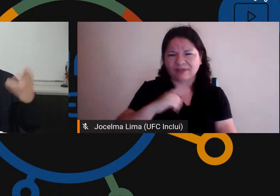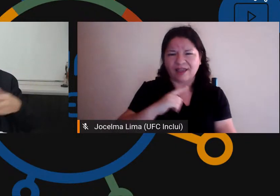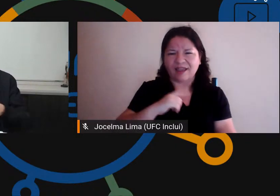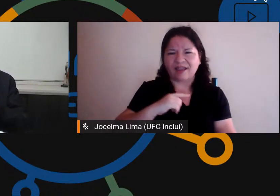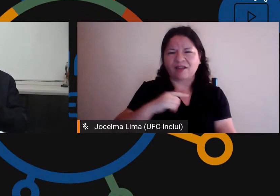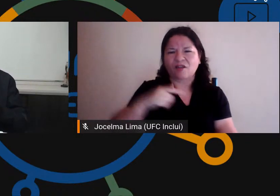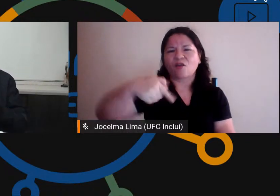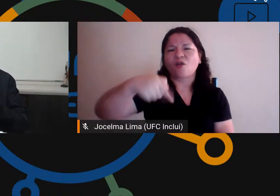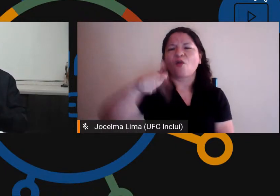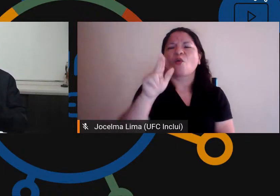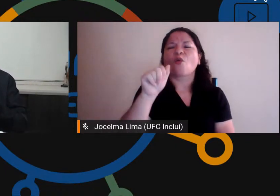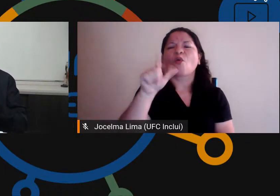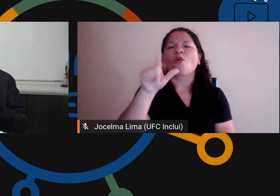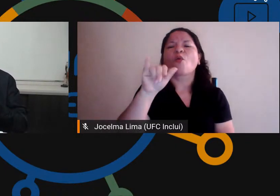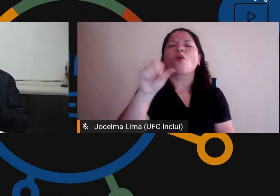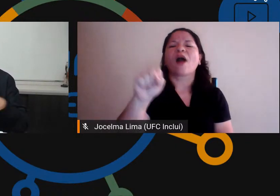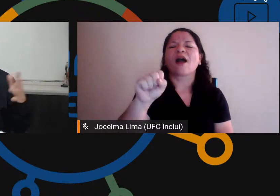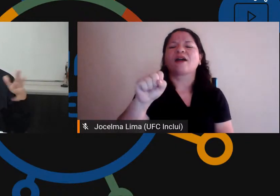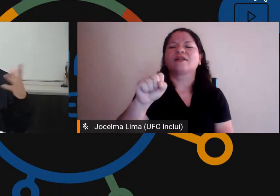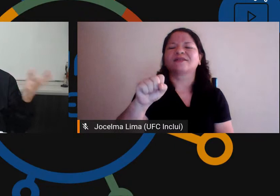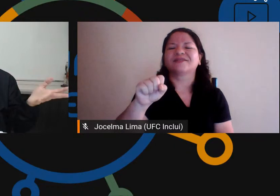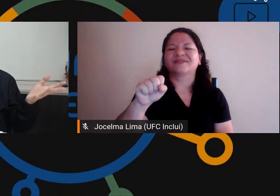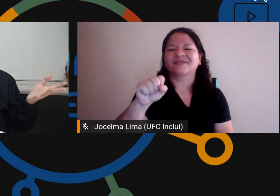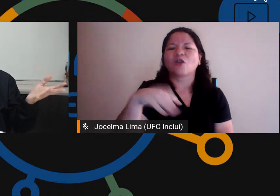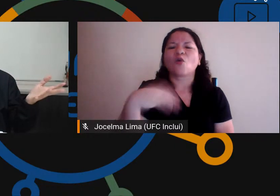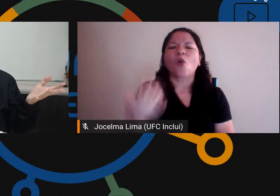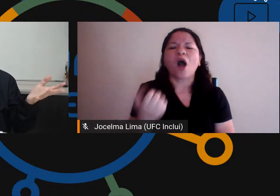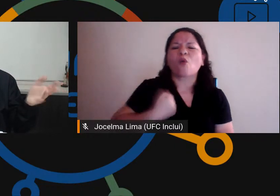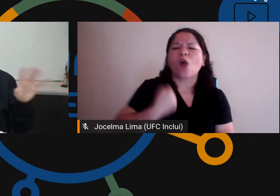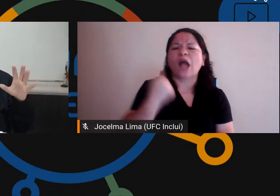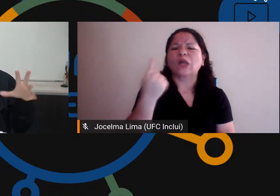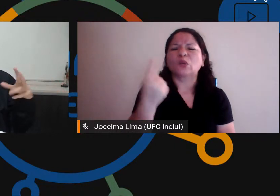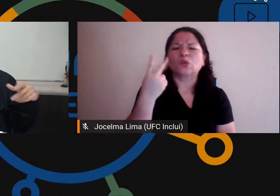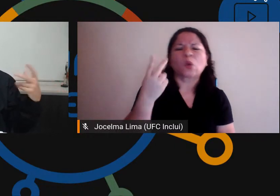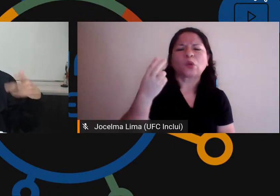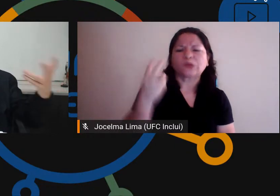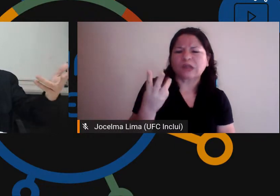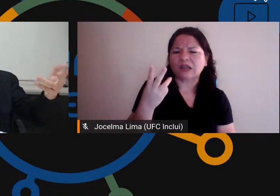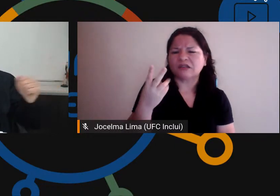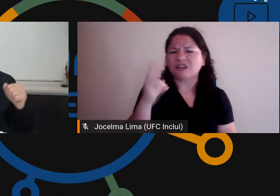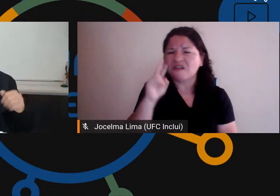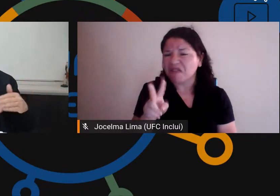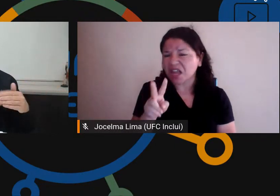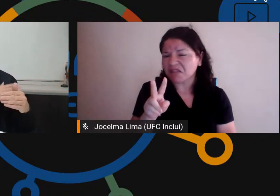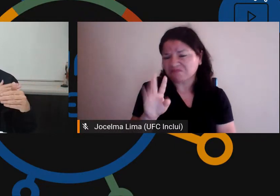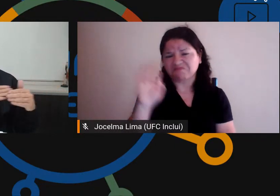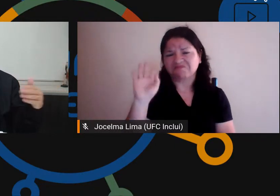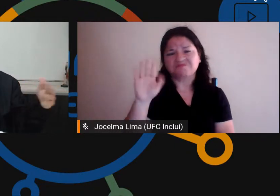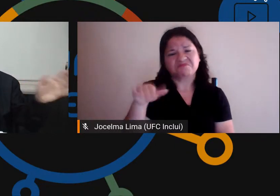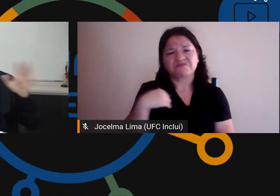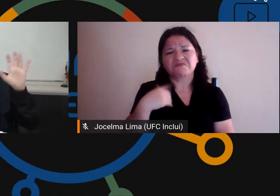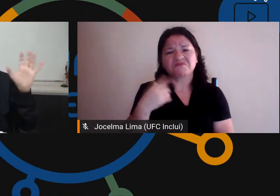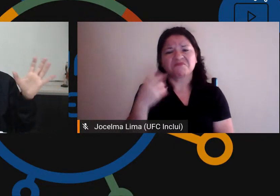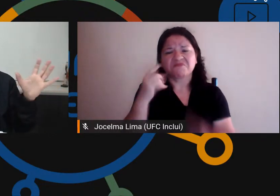para localizadores de revistas. Você vai nas bases que tem. Aí já é uma seleção, né? Mas lá dentro